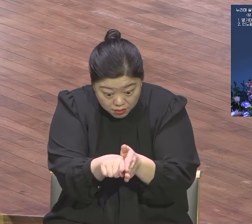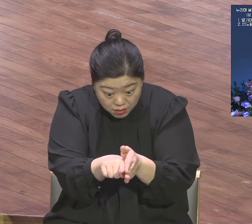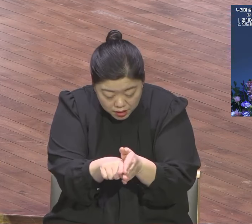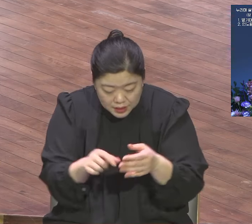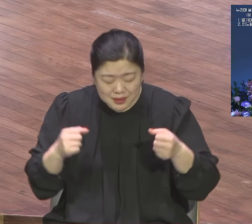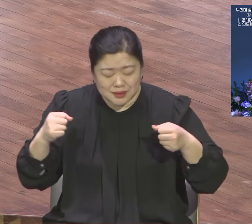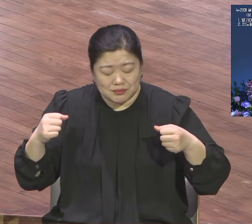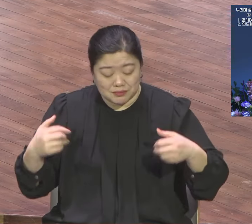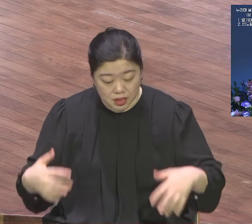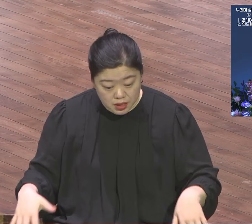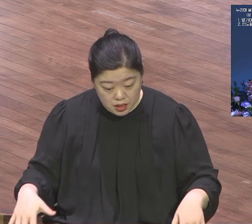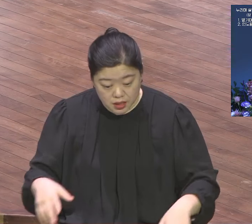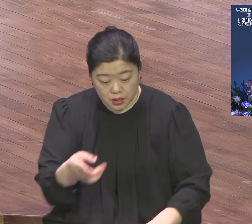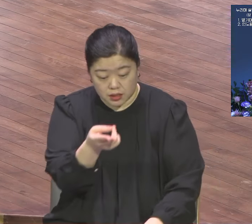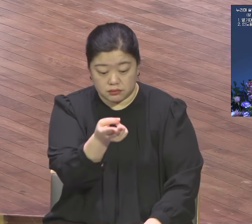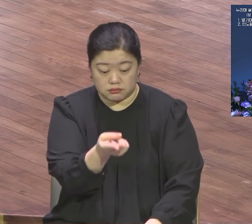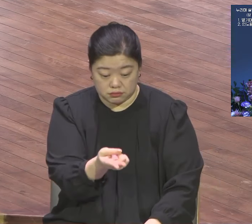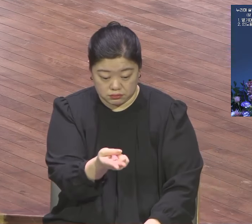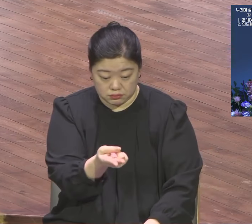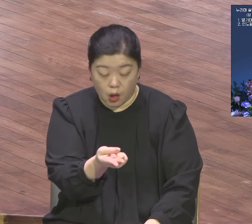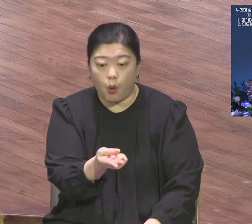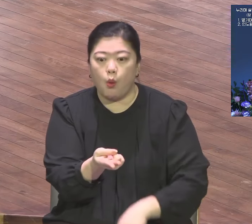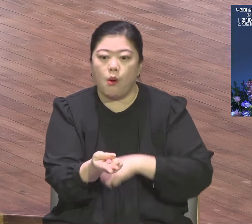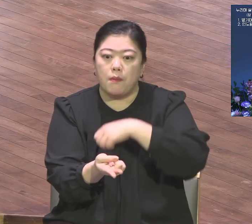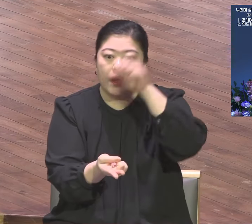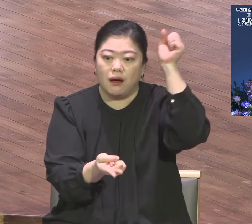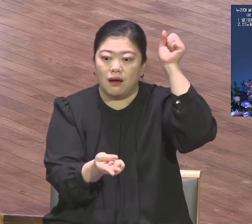들어가면 몸이 뜨게 돼 있어요. 저절로.